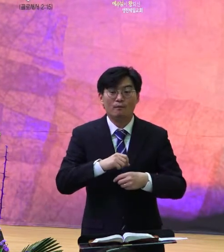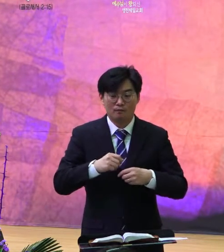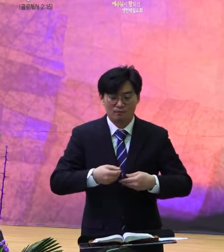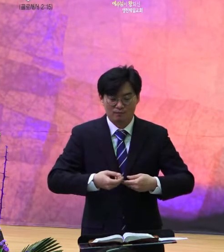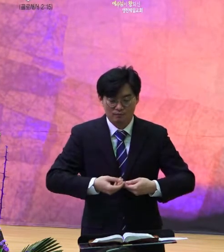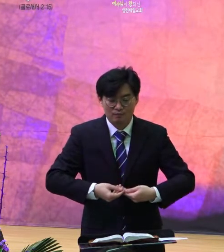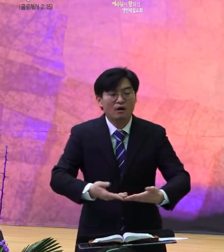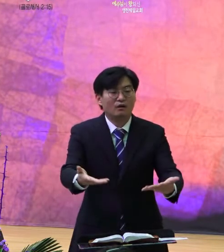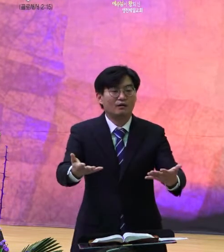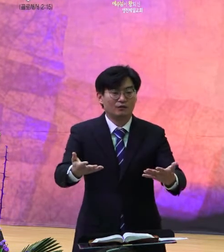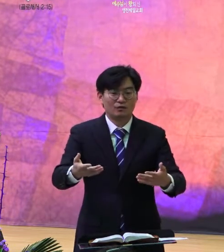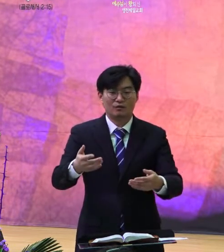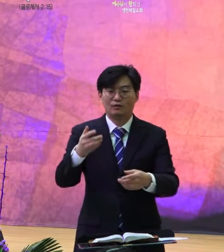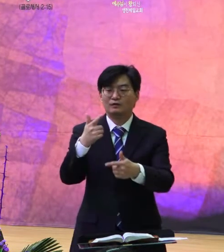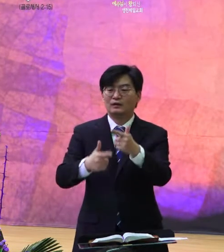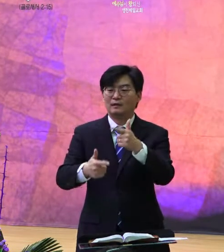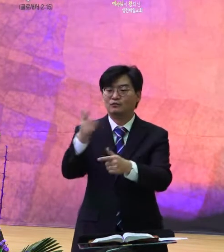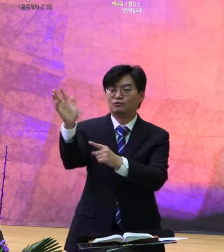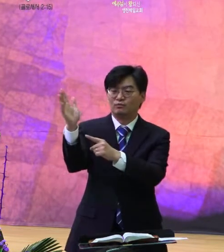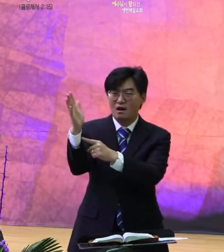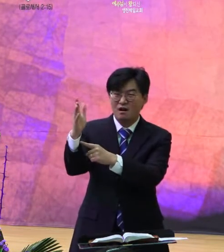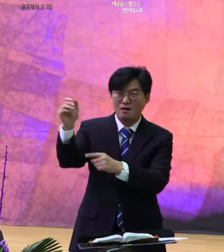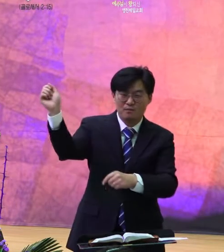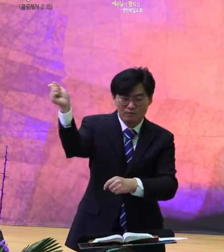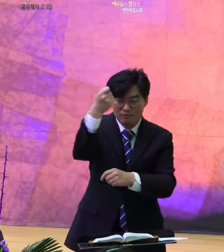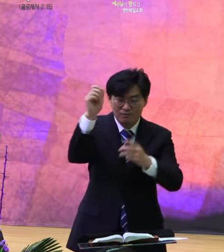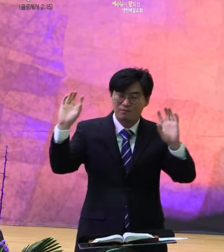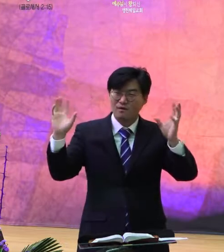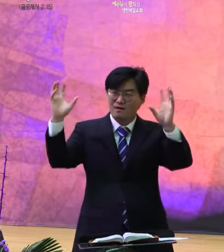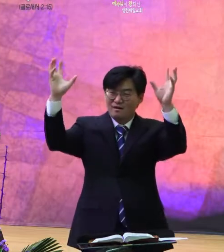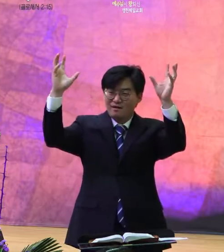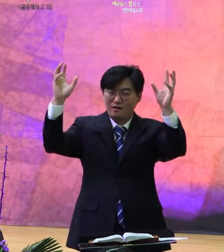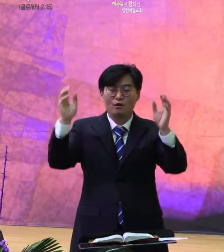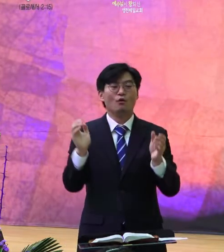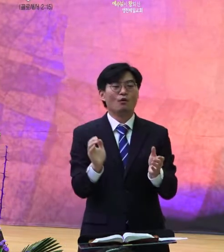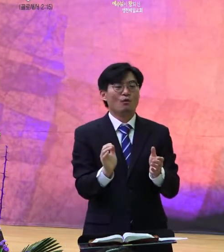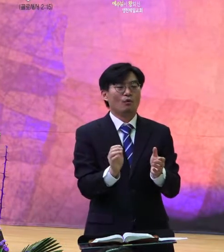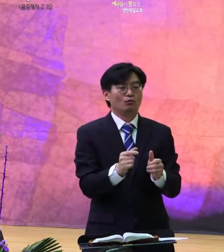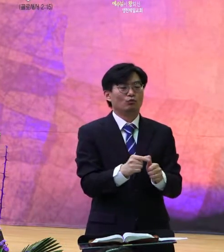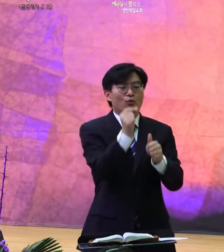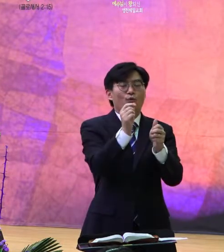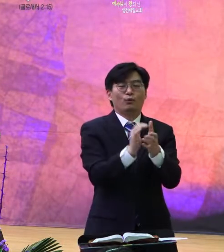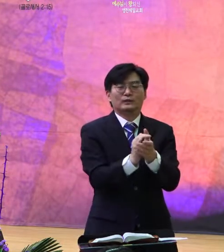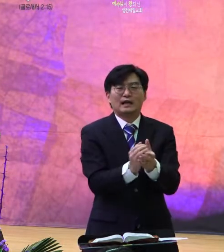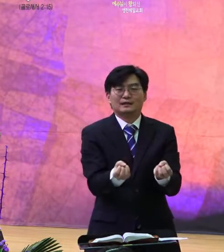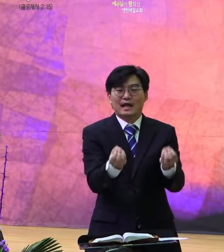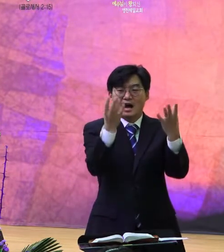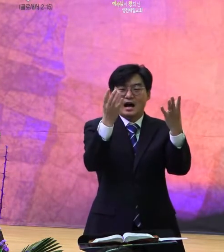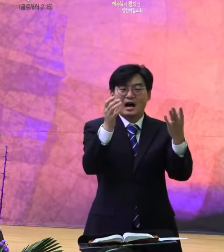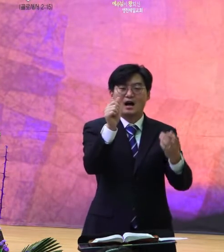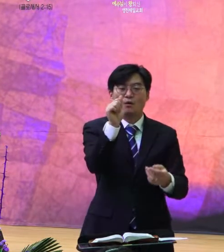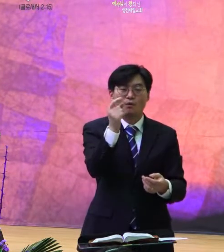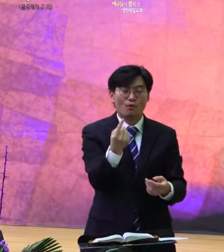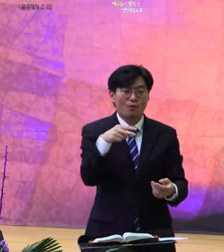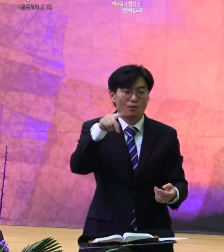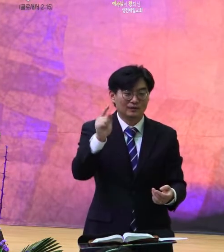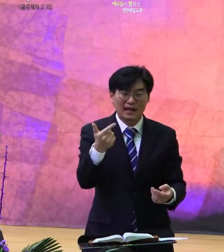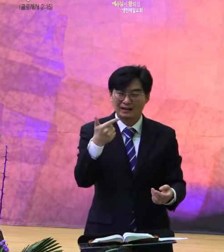호산나, 다윗의 자손이여 찬송하리로다. 주의 이름으로 오시는 이여 호산나,